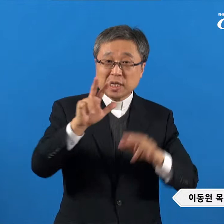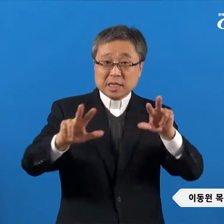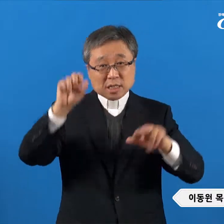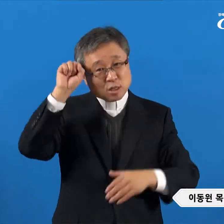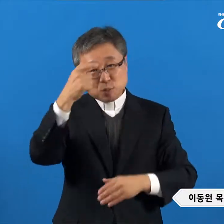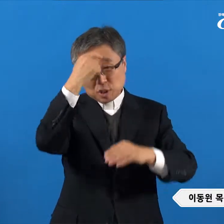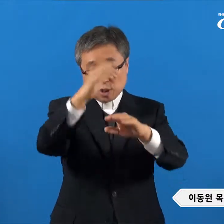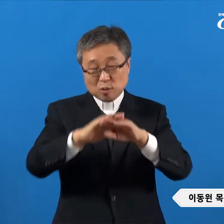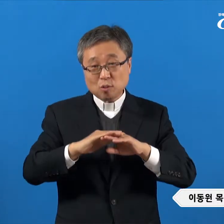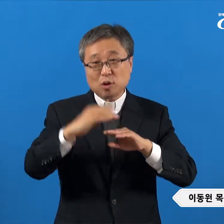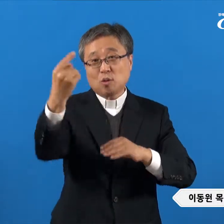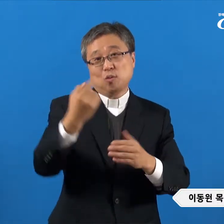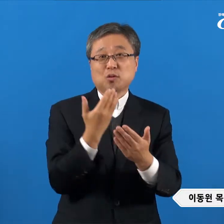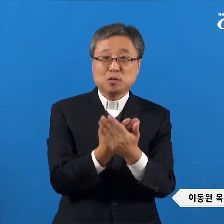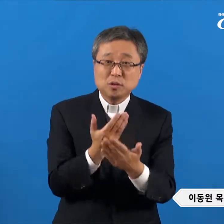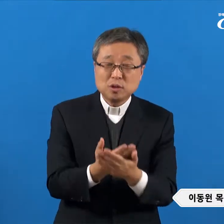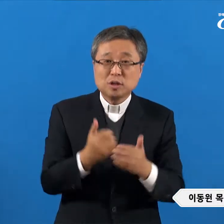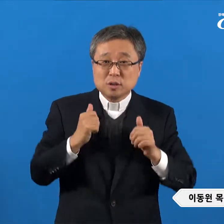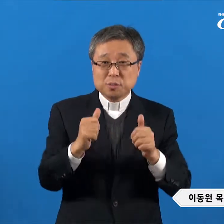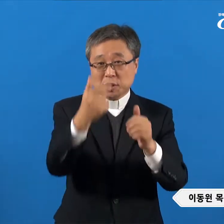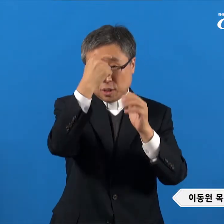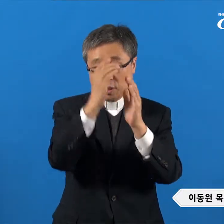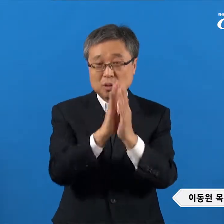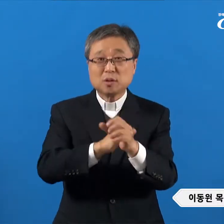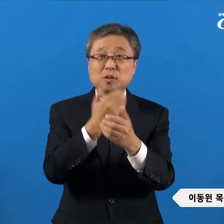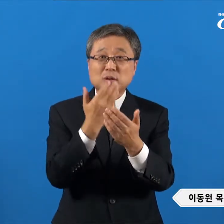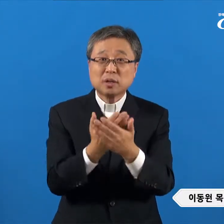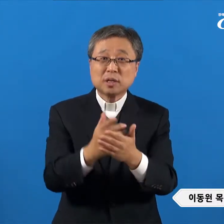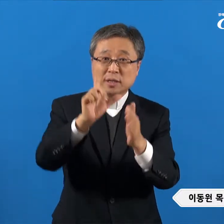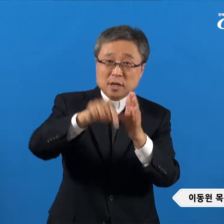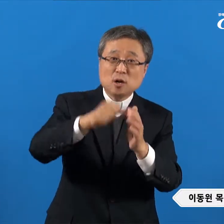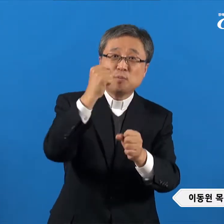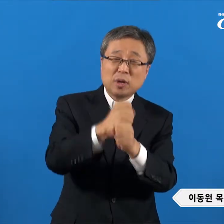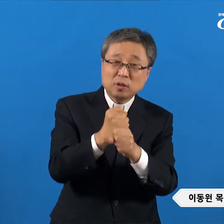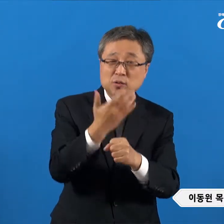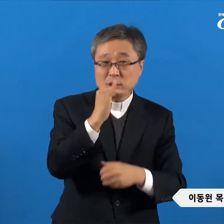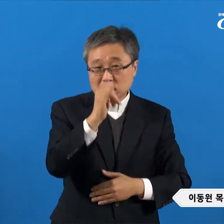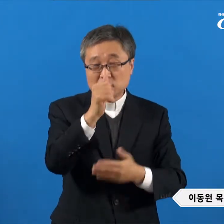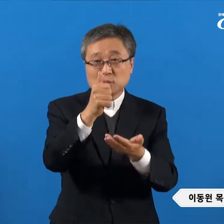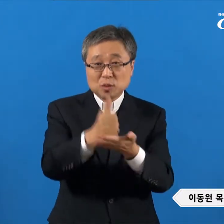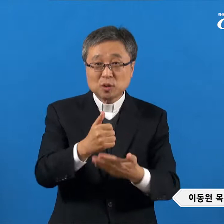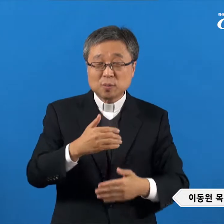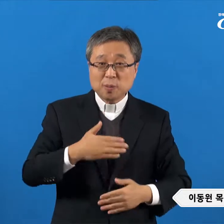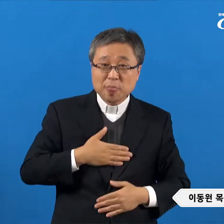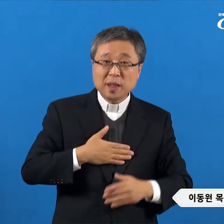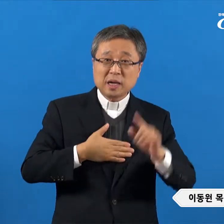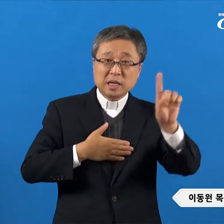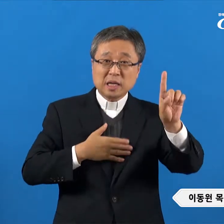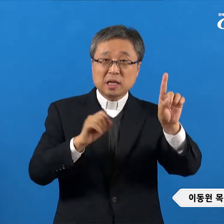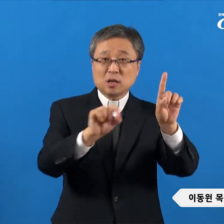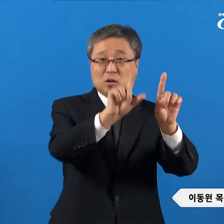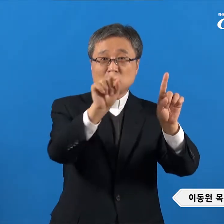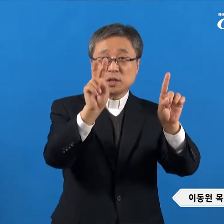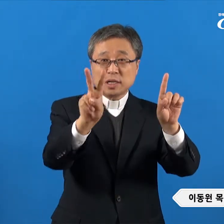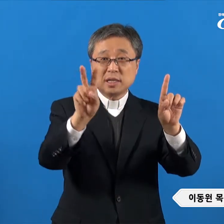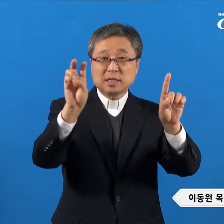기도에 나와서 열심히 기도하시고, 또 시간을 낼 수 있는 분은 필그림 하우스에 와서 1월 1일, 2일, 3일 기도